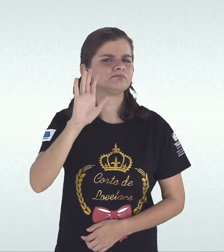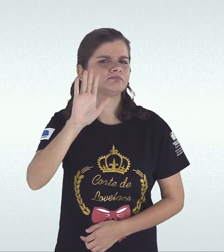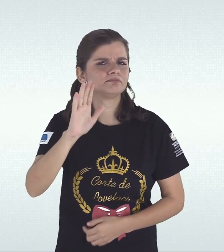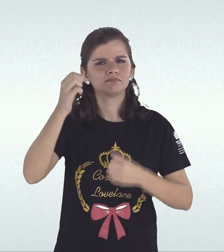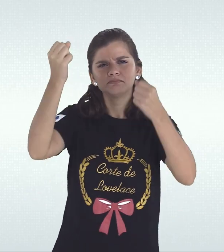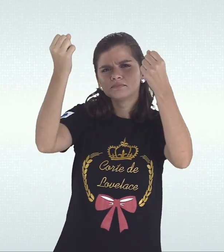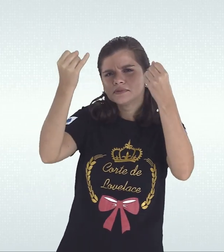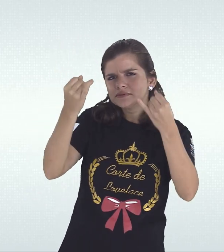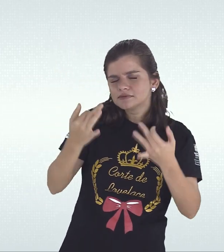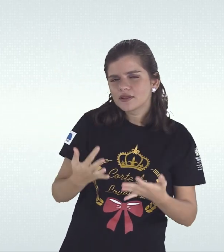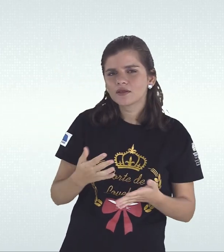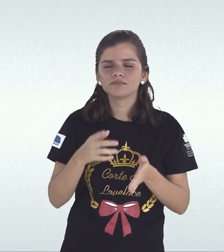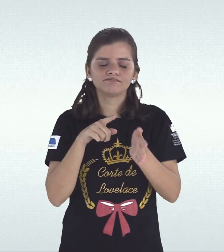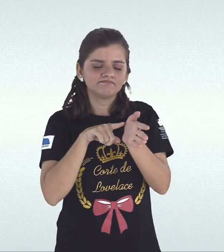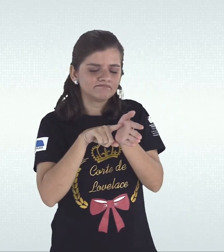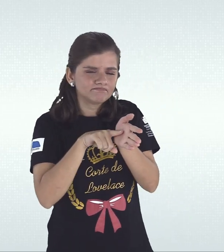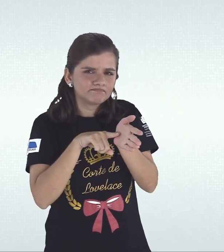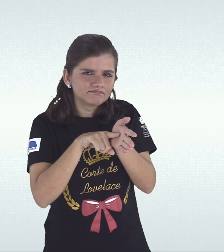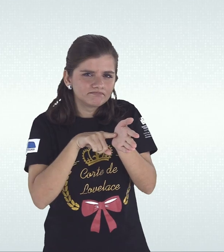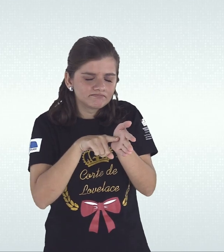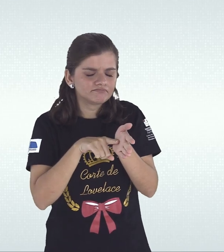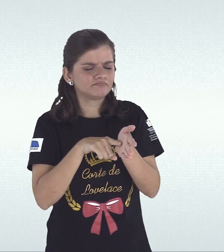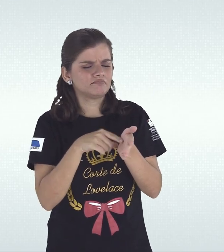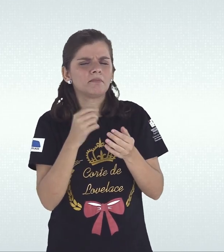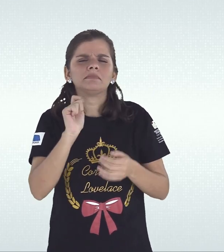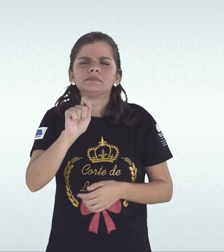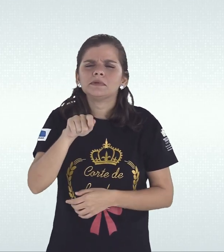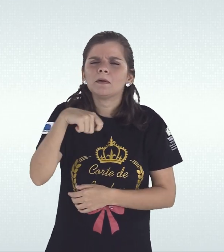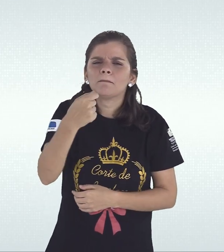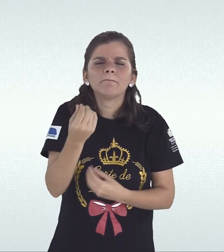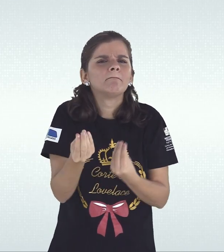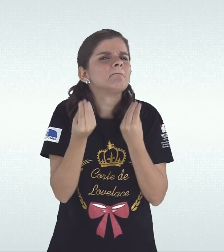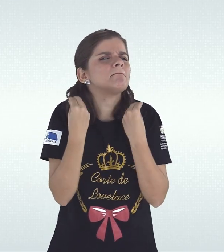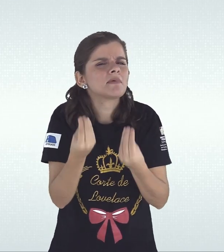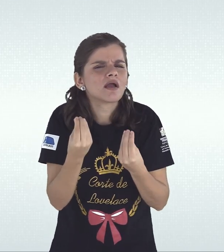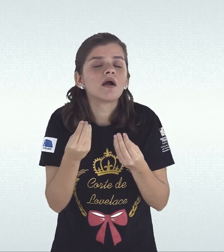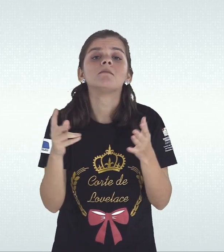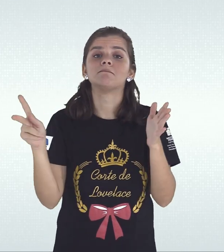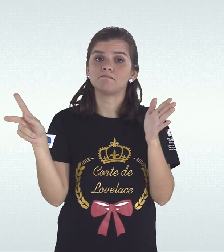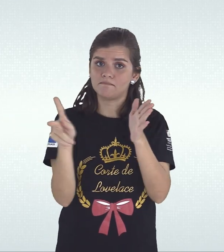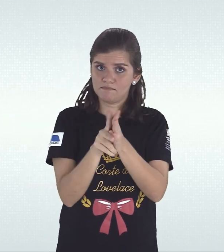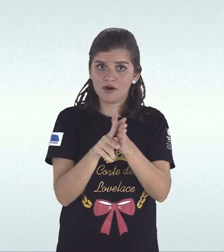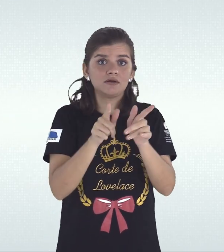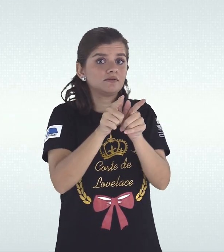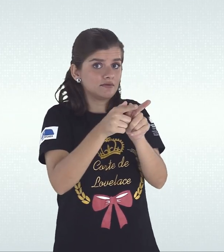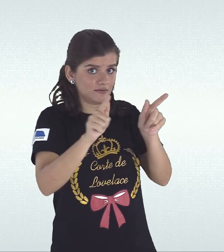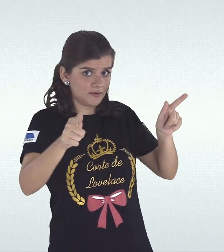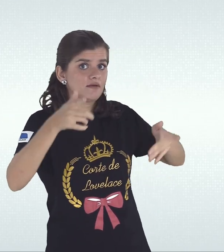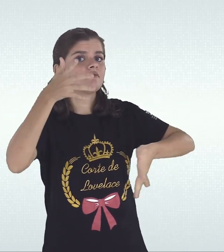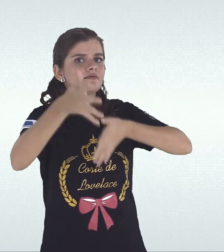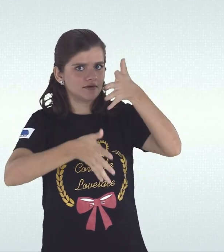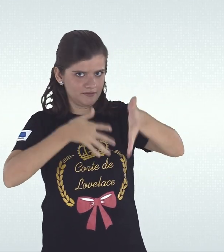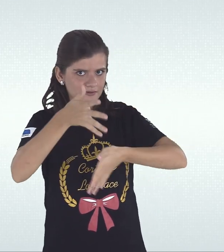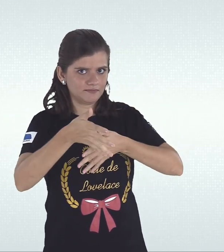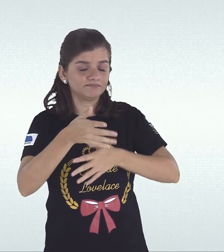criação de uma identidade em língua de sinais respeitando sua gramática por meio de internet